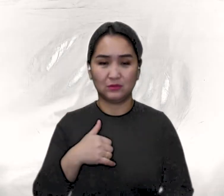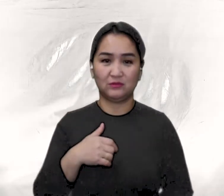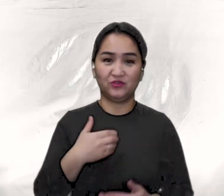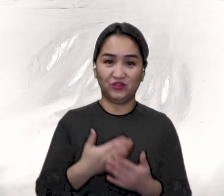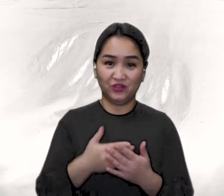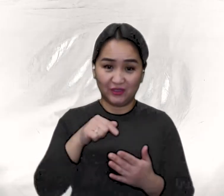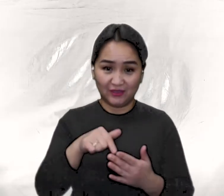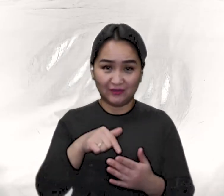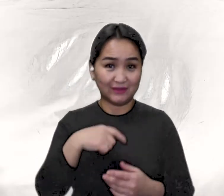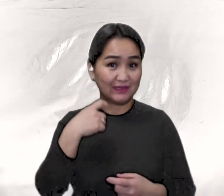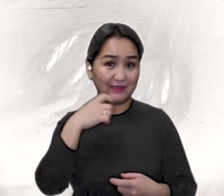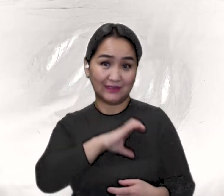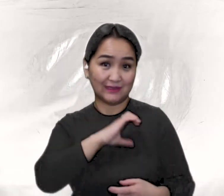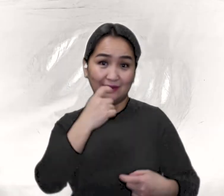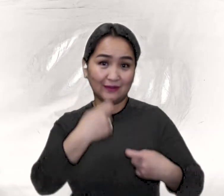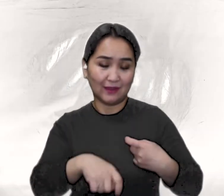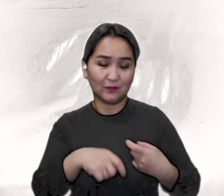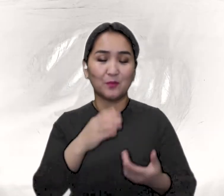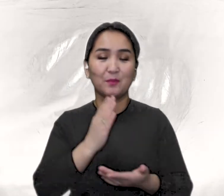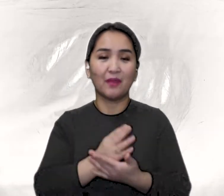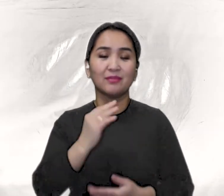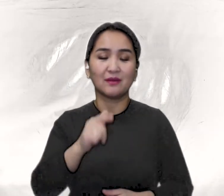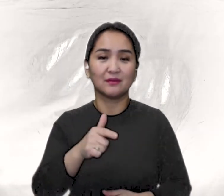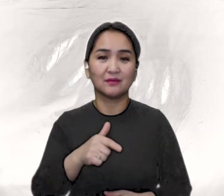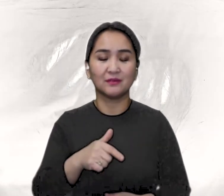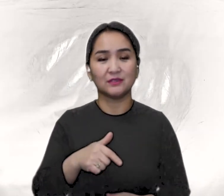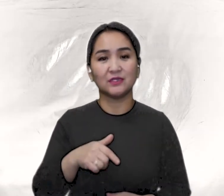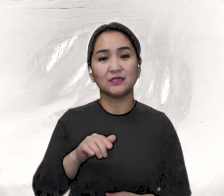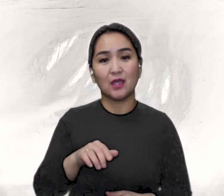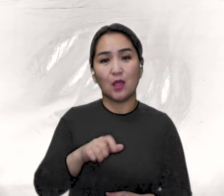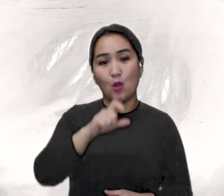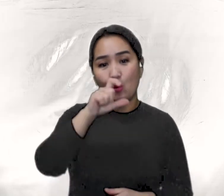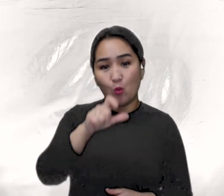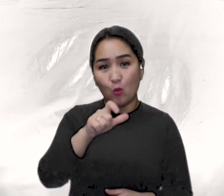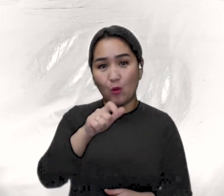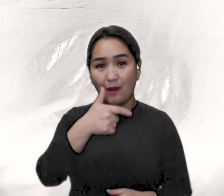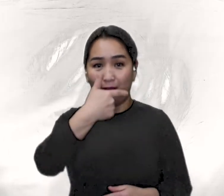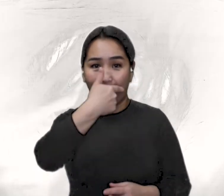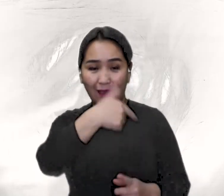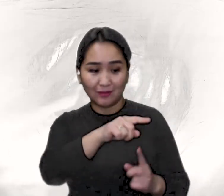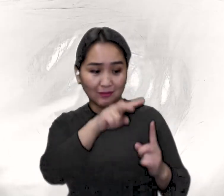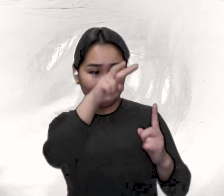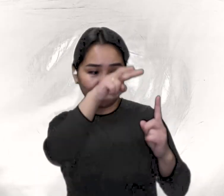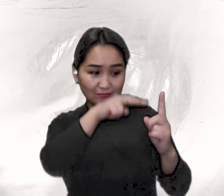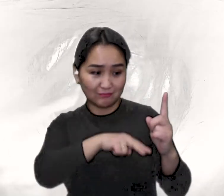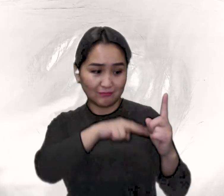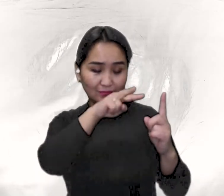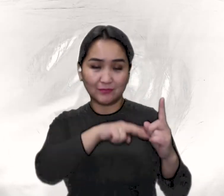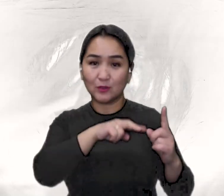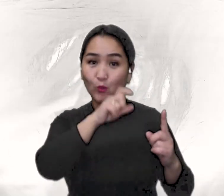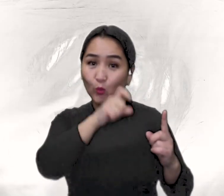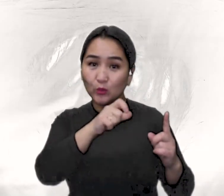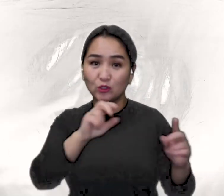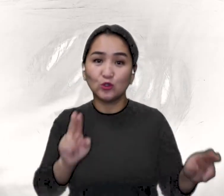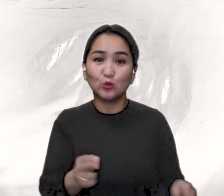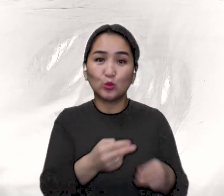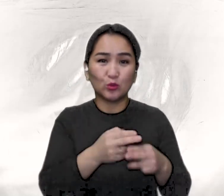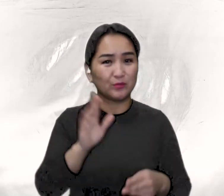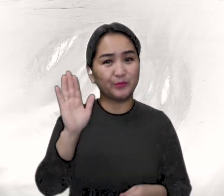ер нь бас ер нь л гадаа төрхөр нь битий хүний дүгнэрээ. Хүний ярианаас бас бити үнийг дүгнэрээ.